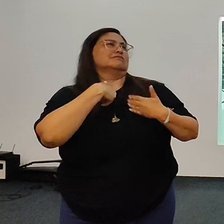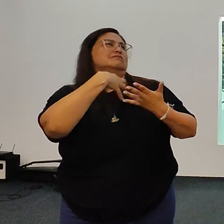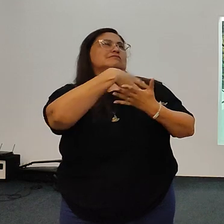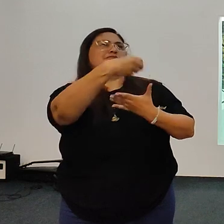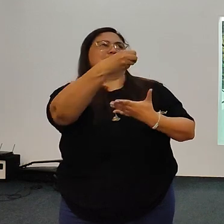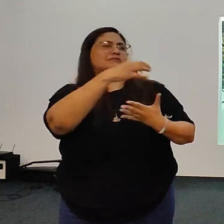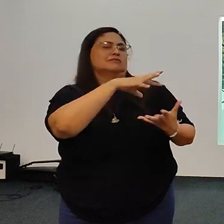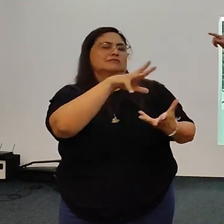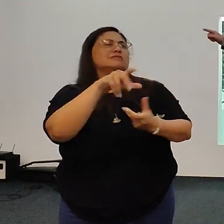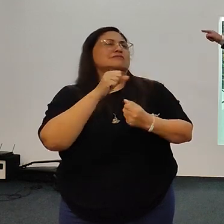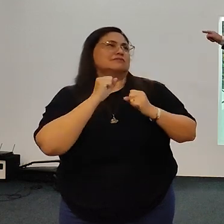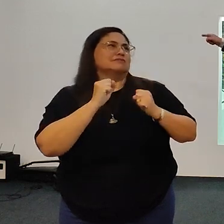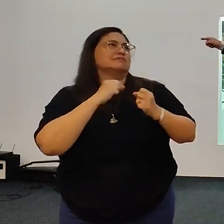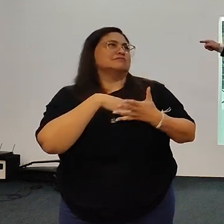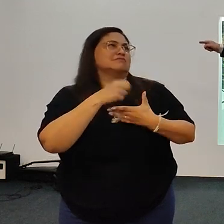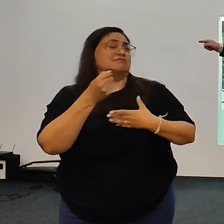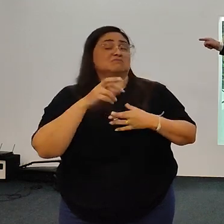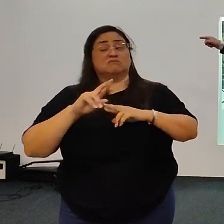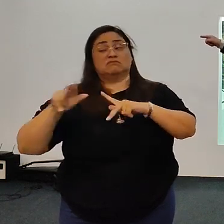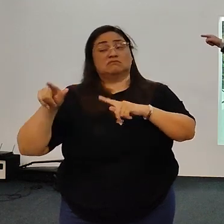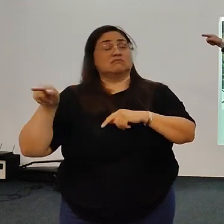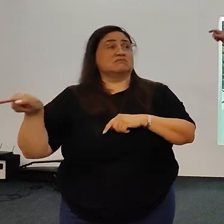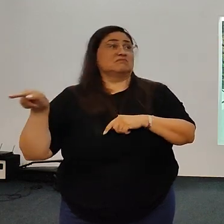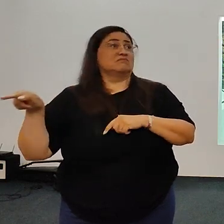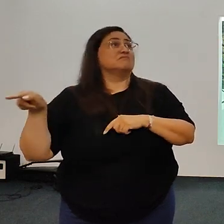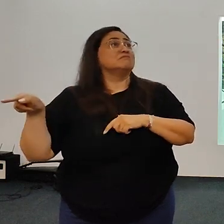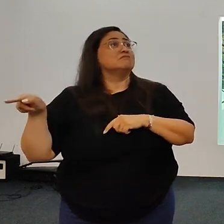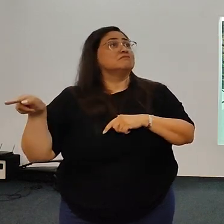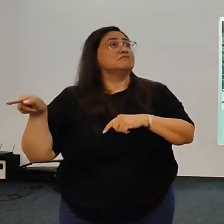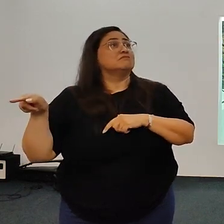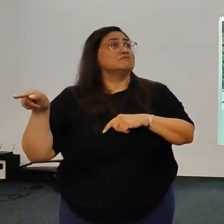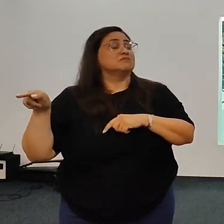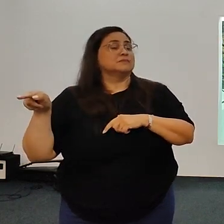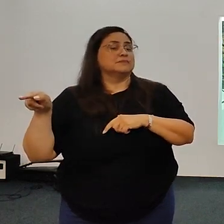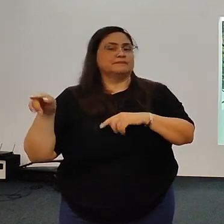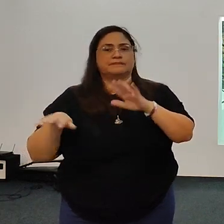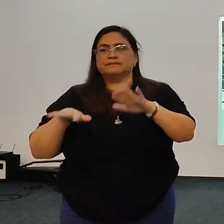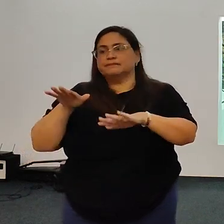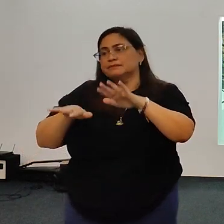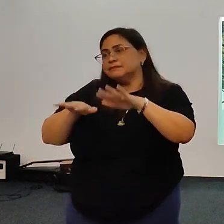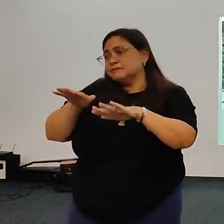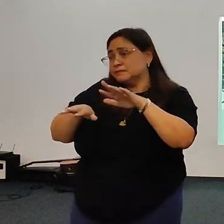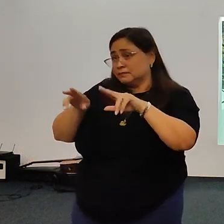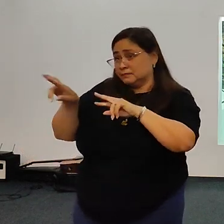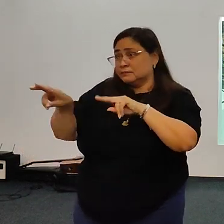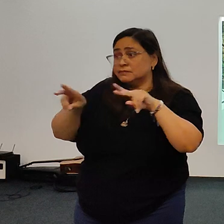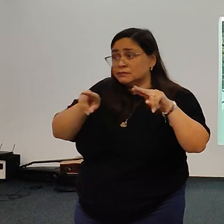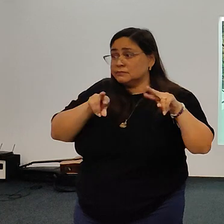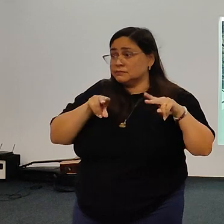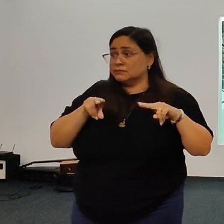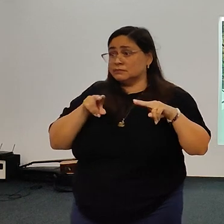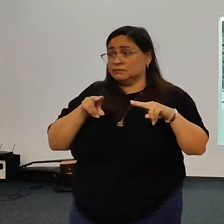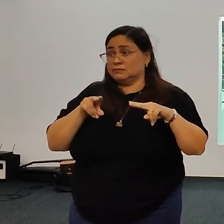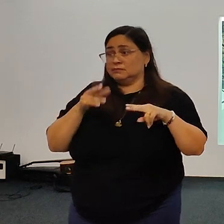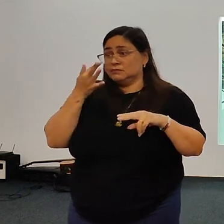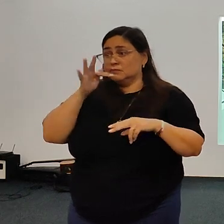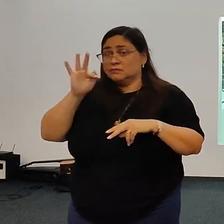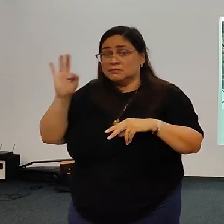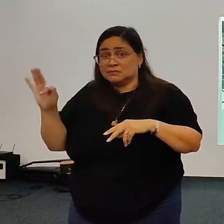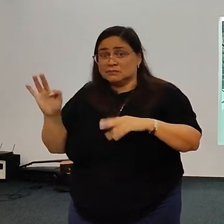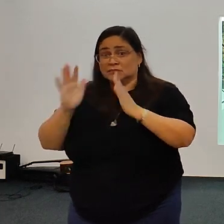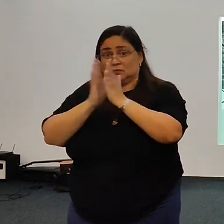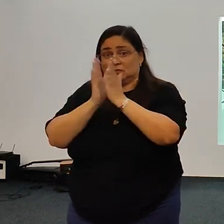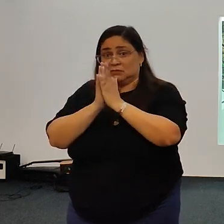exemplo. E eu não sou igual a ele. Será que muitas vezes nós não estamos sendo fariseus na nossa forma